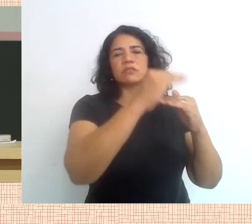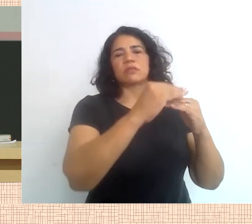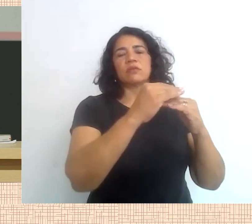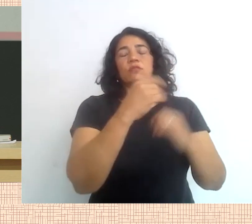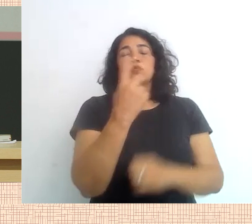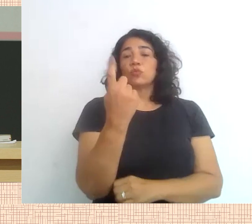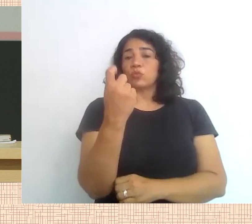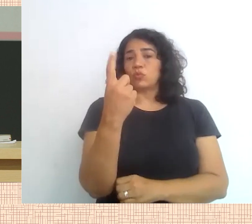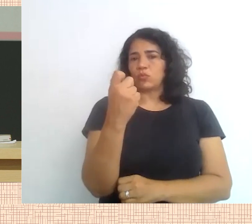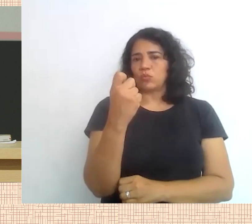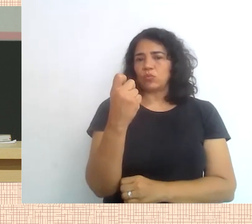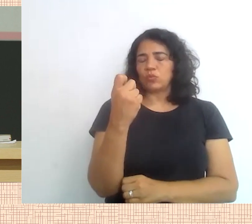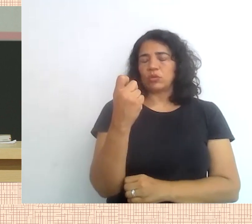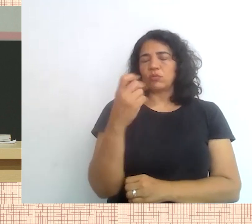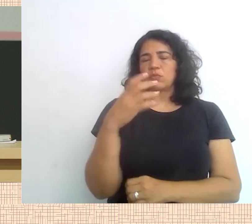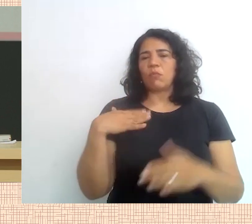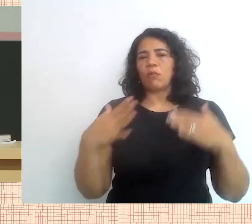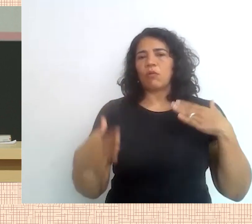Cristo.